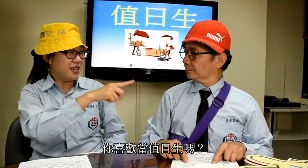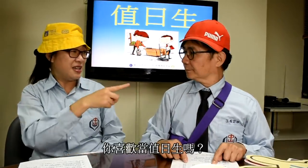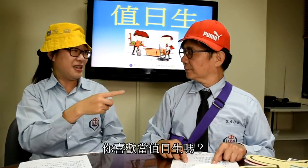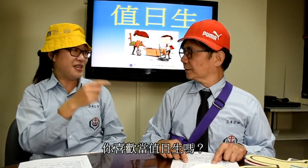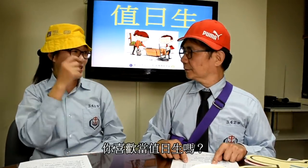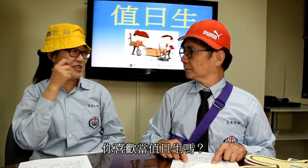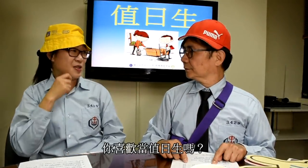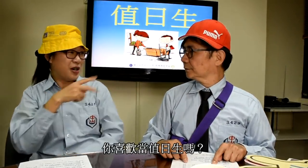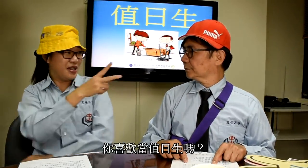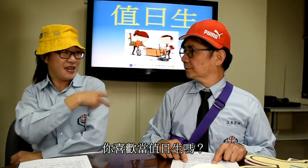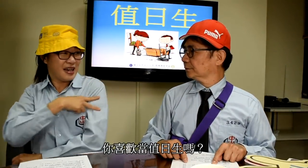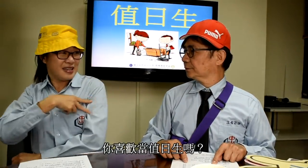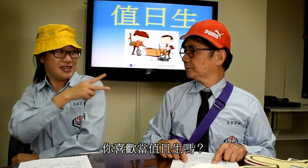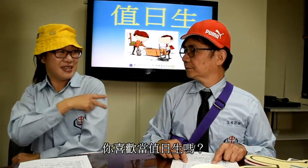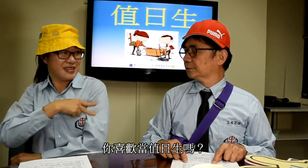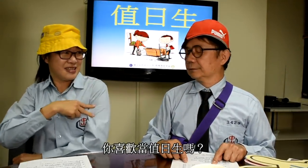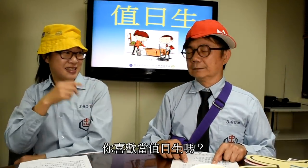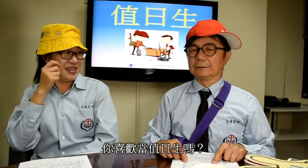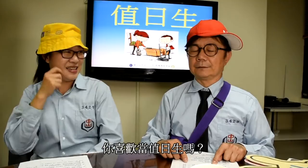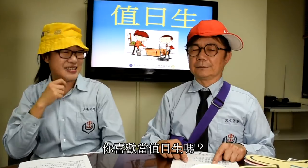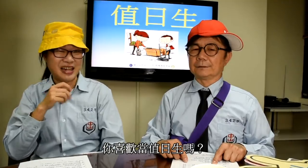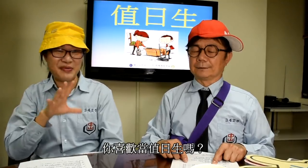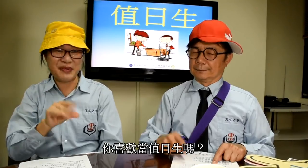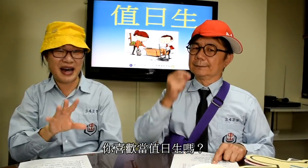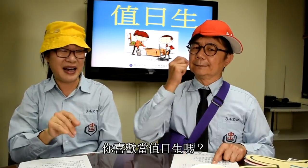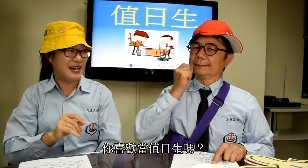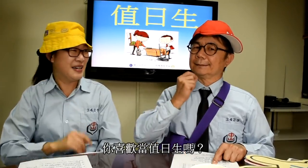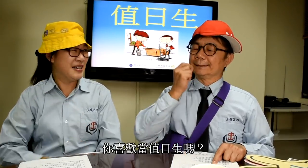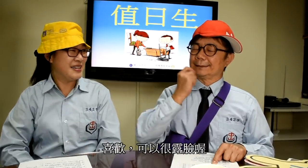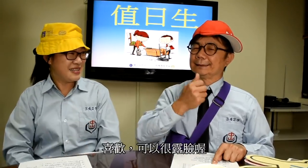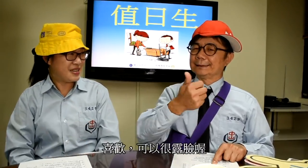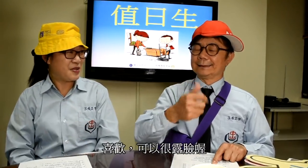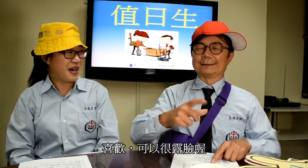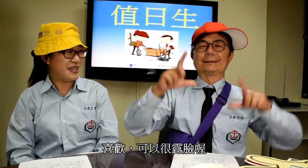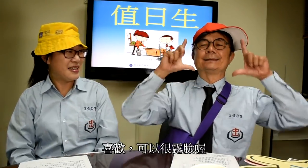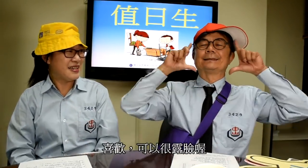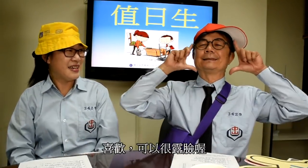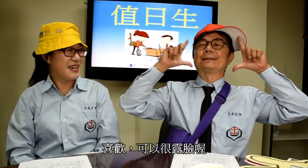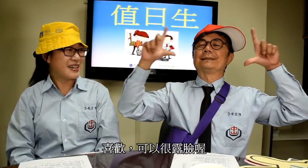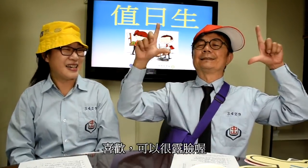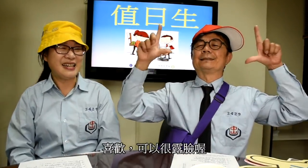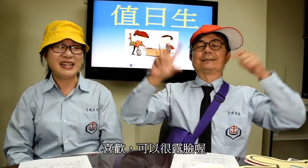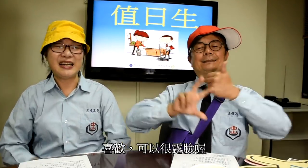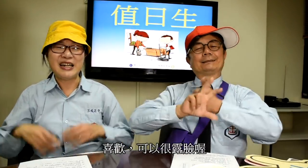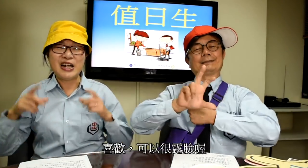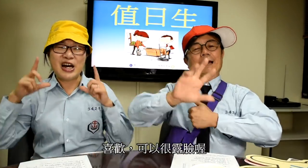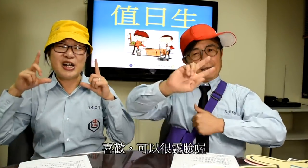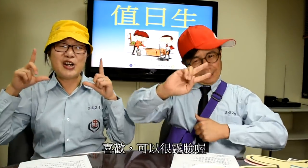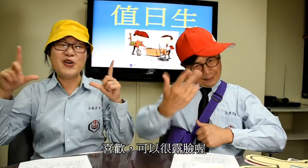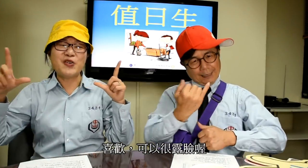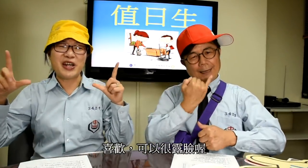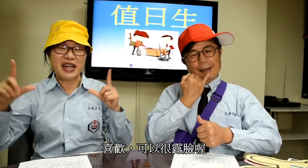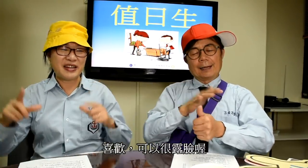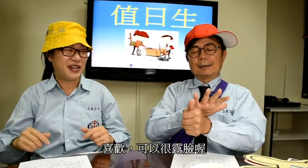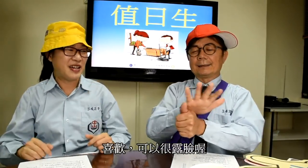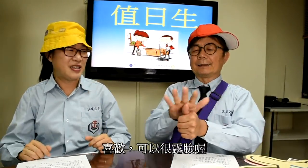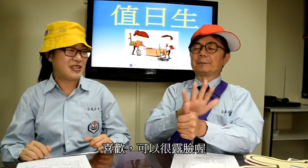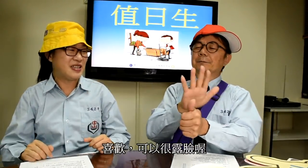日生，你喜欢当值日生吗？ 喜欢可以很露脸哦，很而